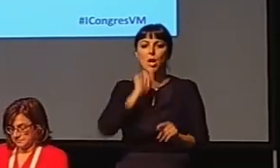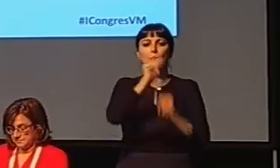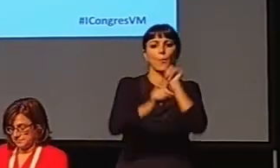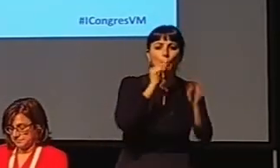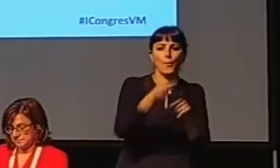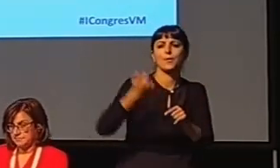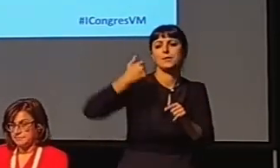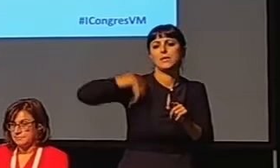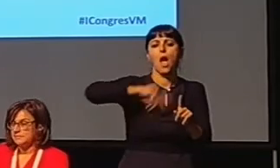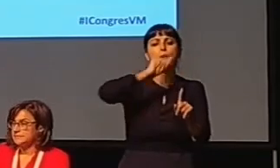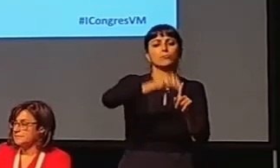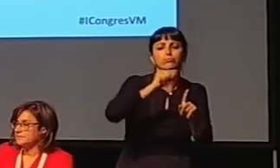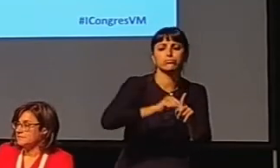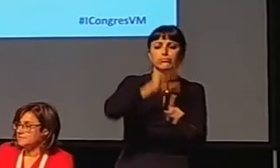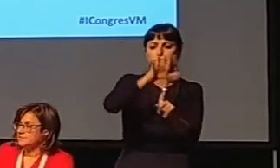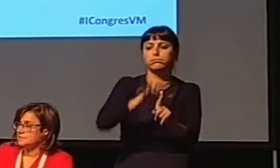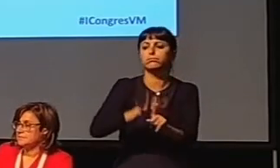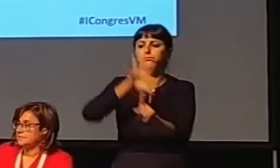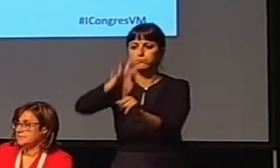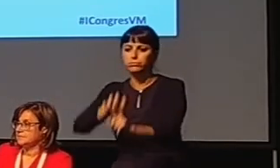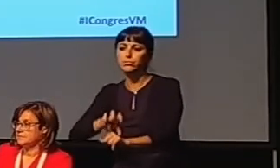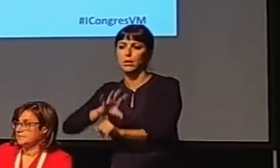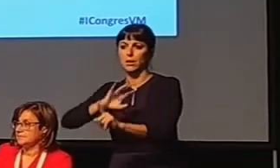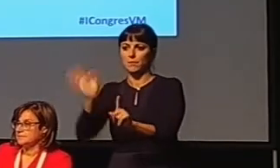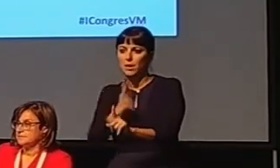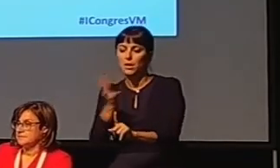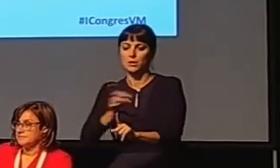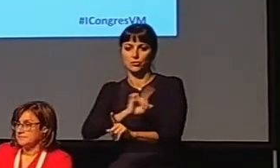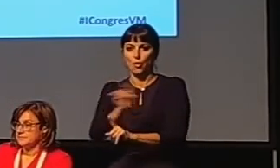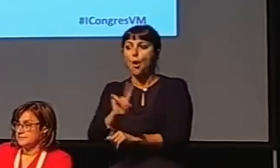sí? Sinó tot a l'entorn i a tota la ciutadania.